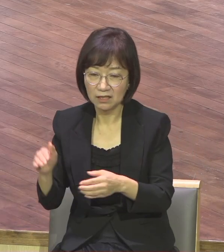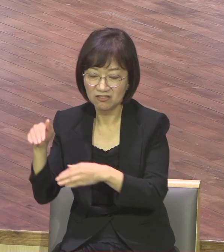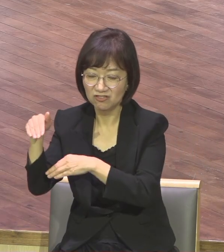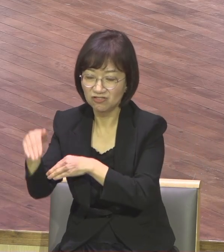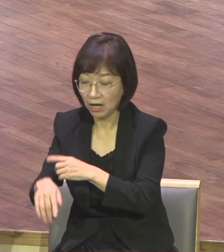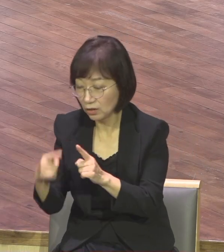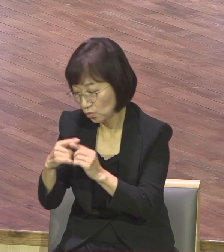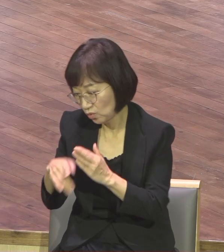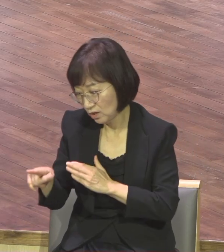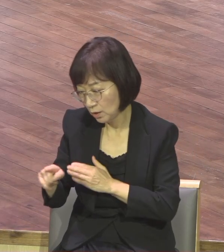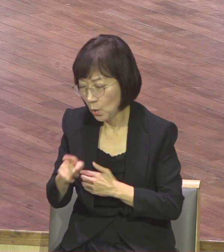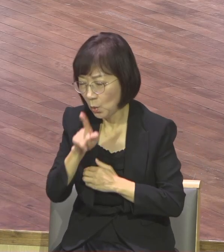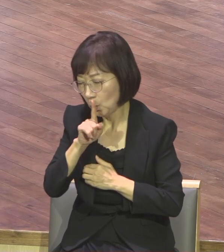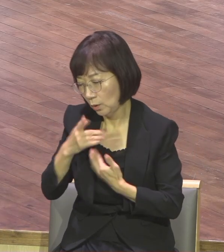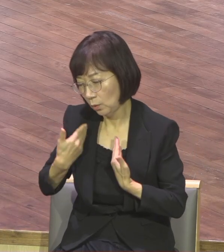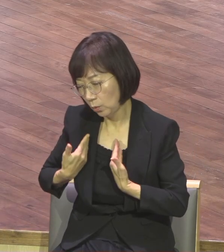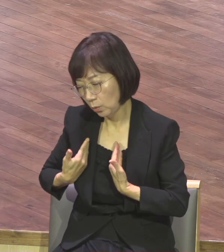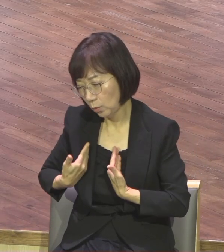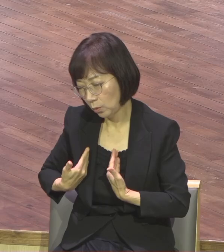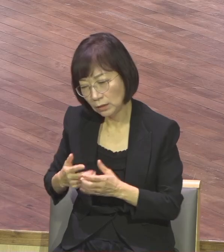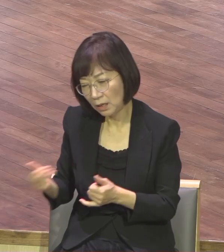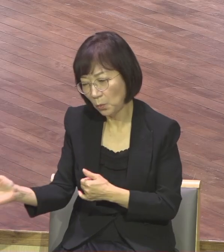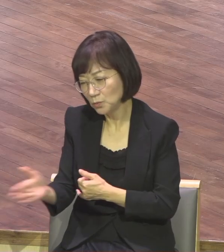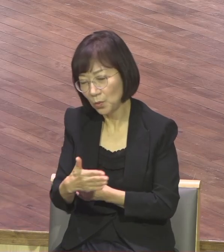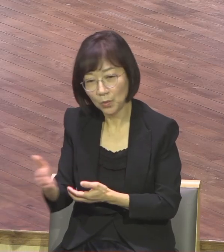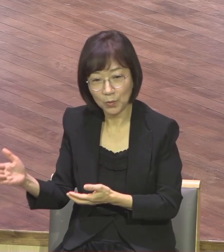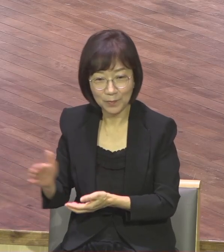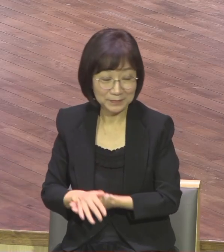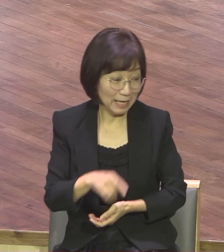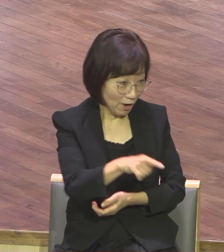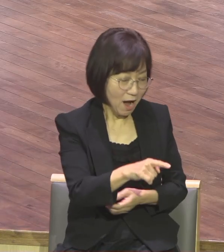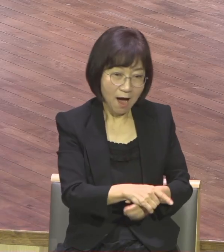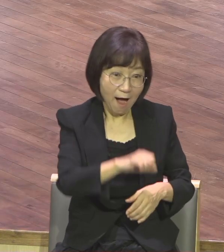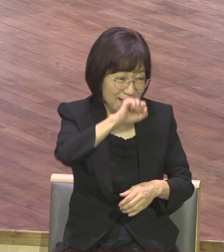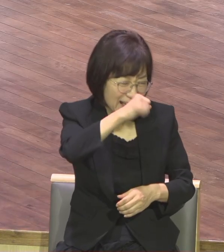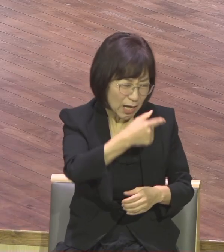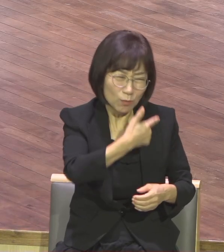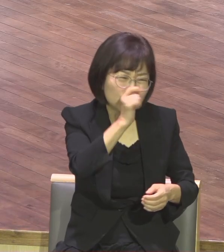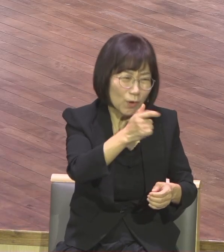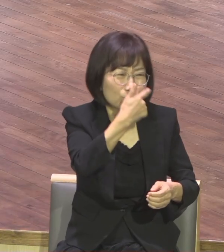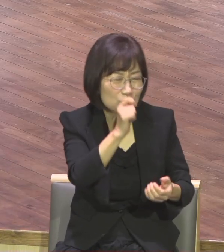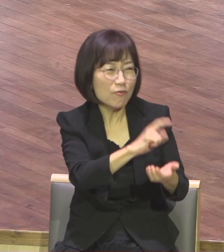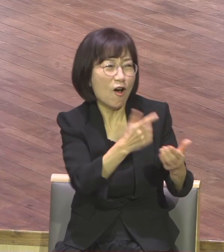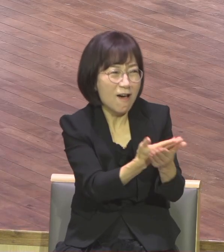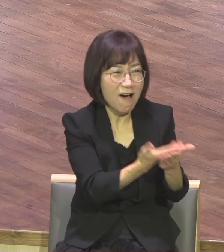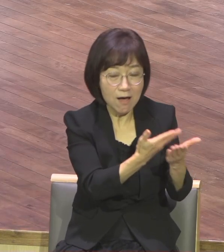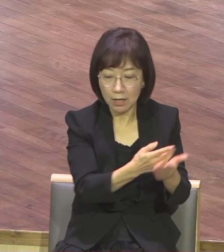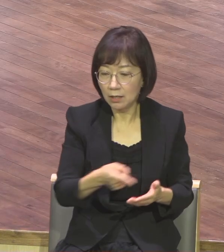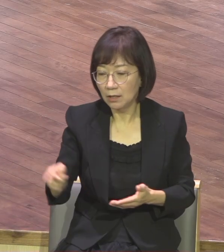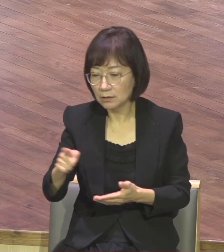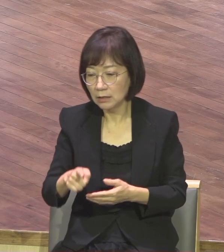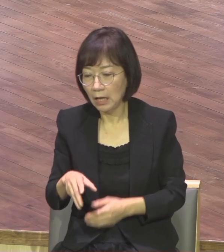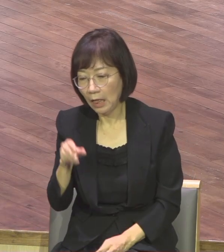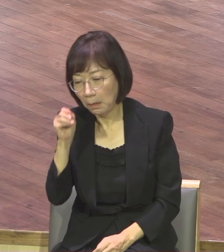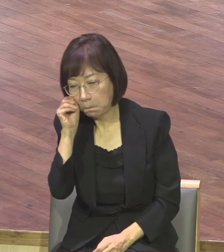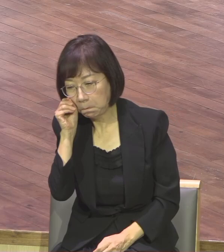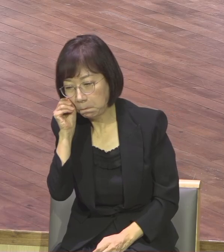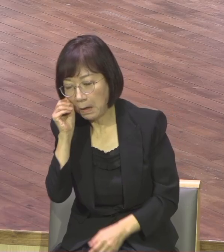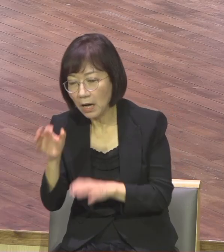조용하다. 살아있는 교회는 언제나 예산을 초과해서 서지만 죽어가는 교회는 은행에 잔고가 많이